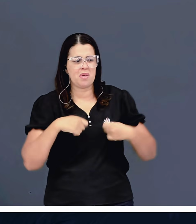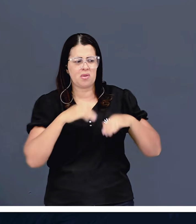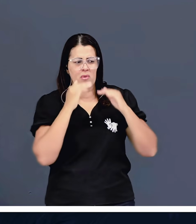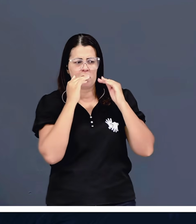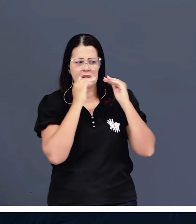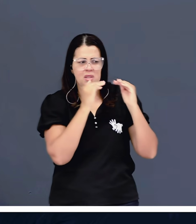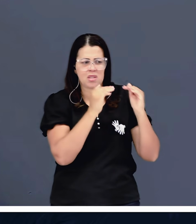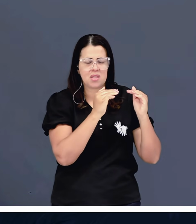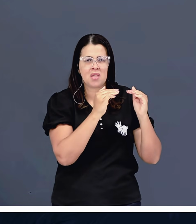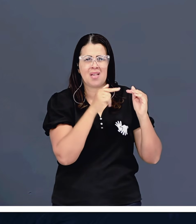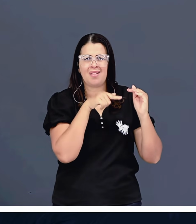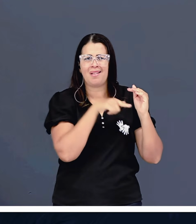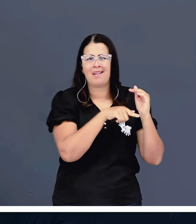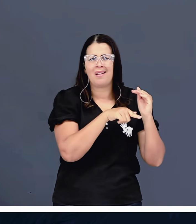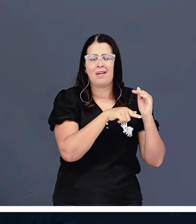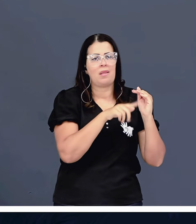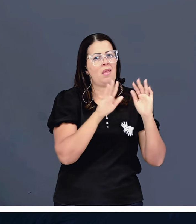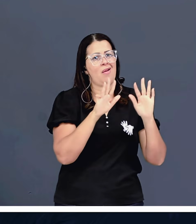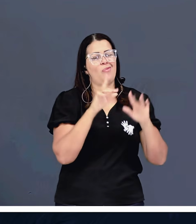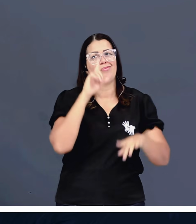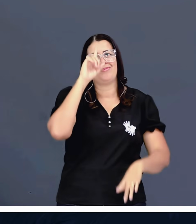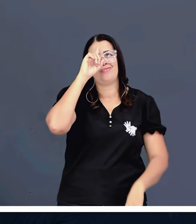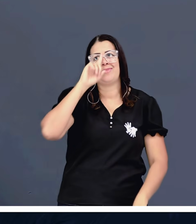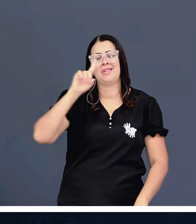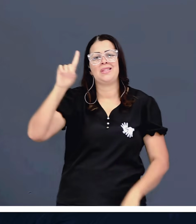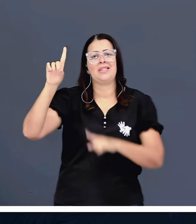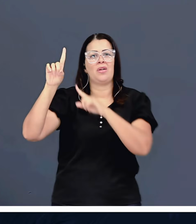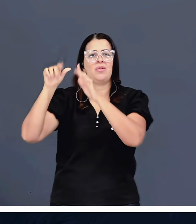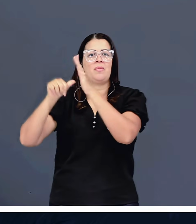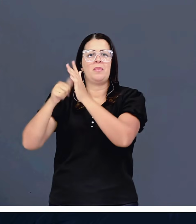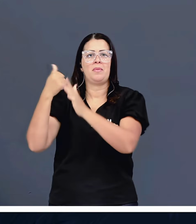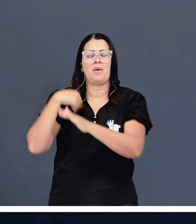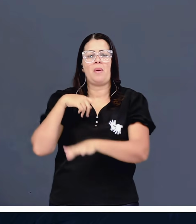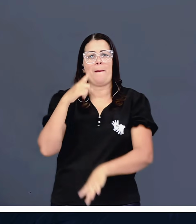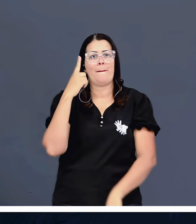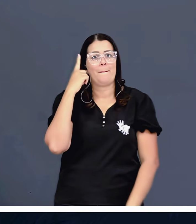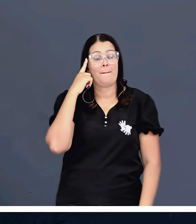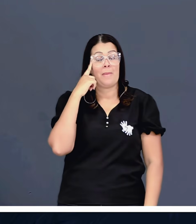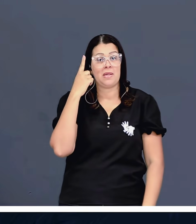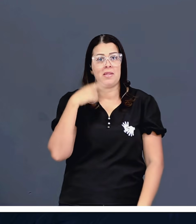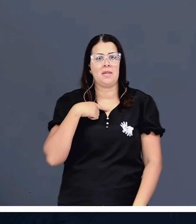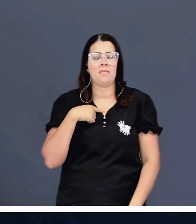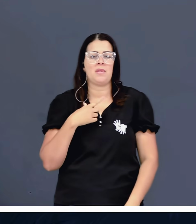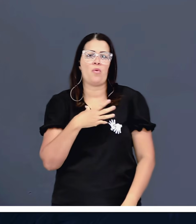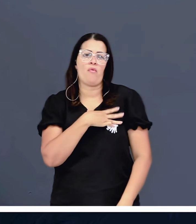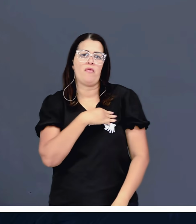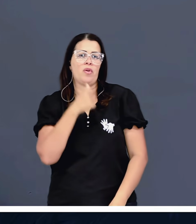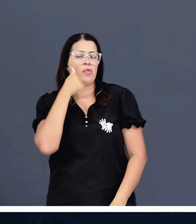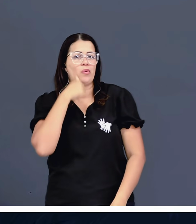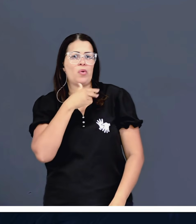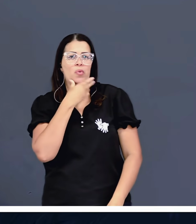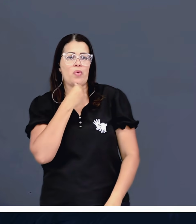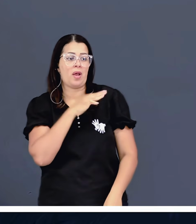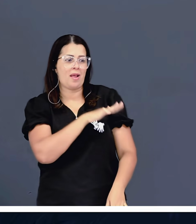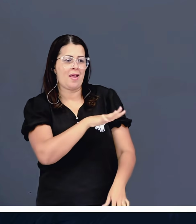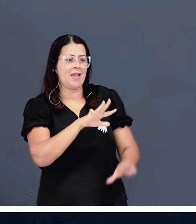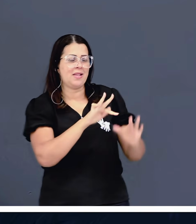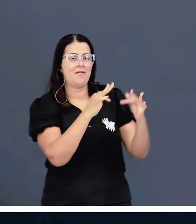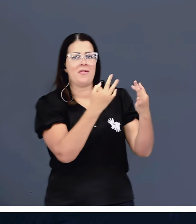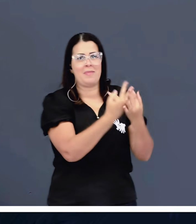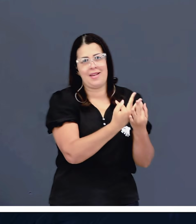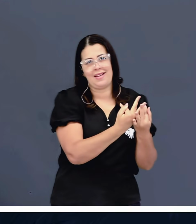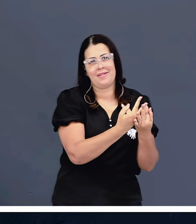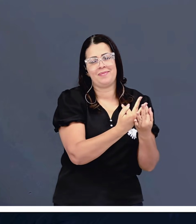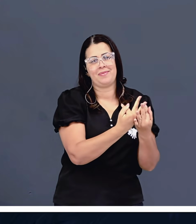o princípio do Senhor. Imagina que um filho e uma filha, esse pai e essa mãe, na melhor das intenções e com